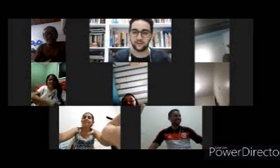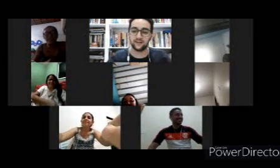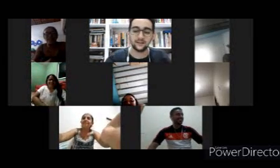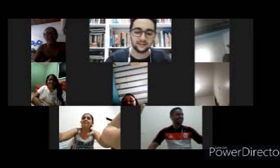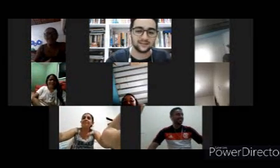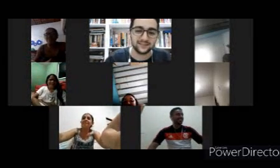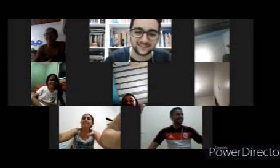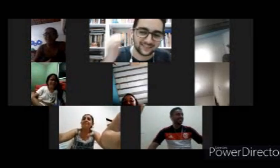fila.